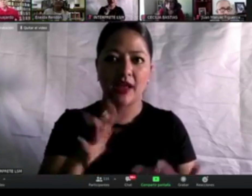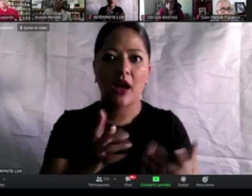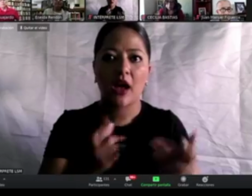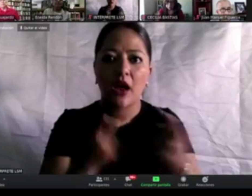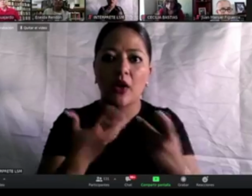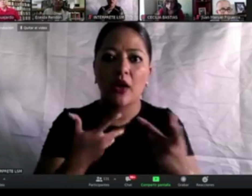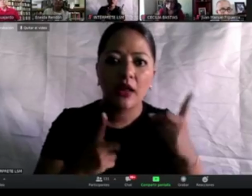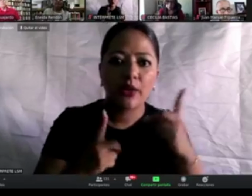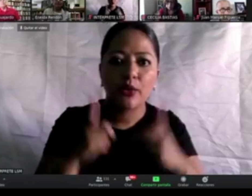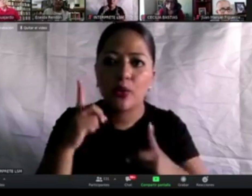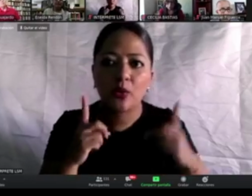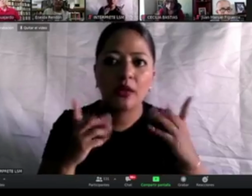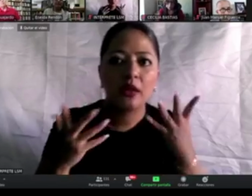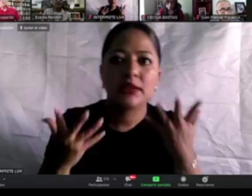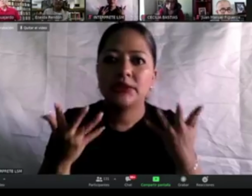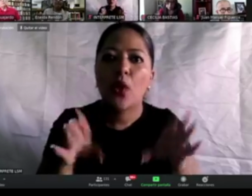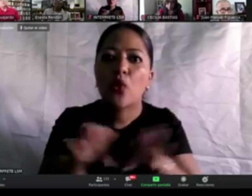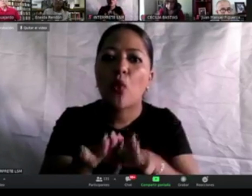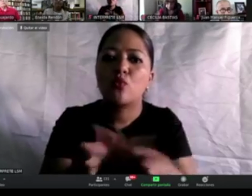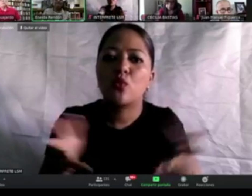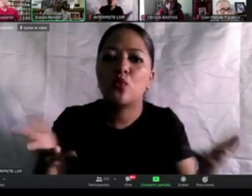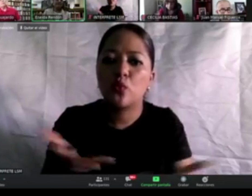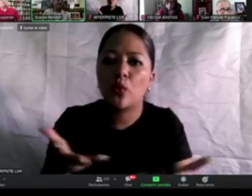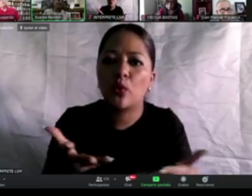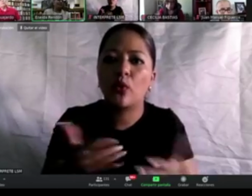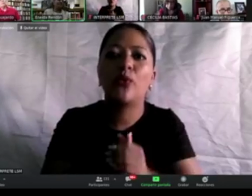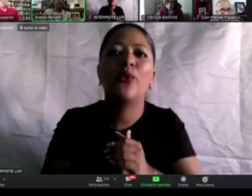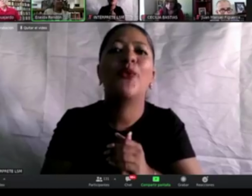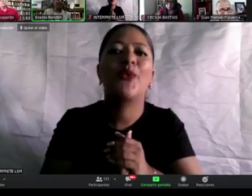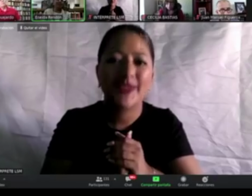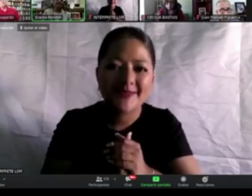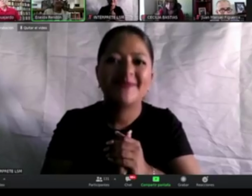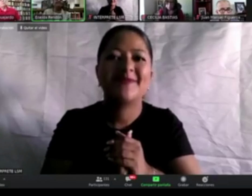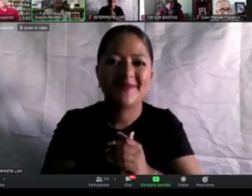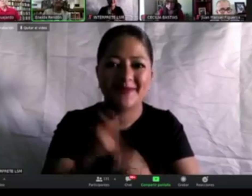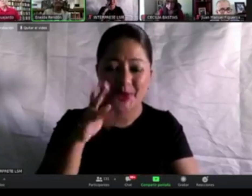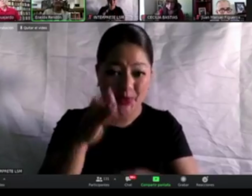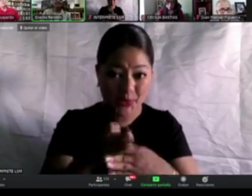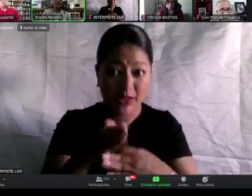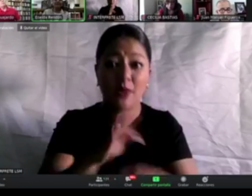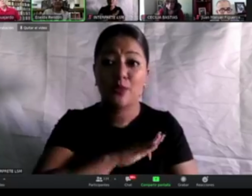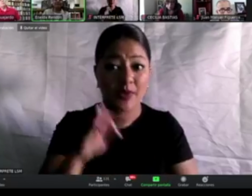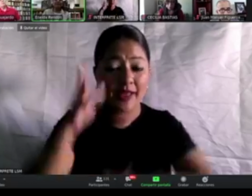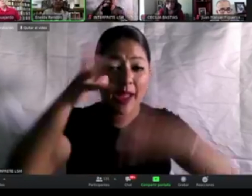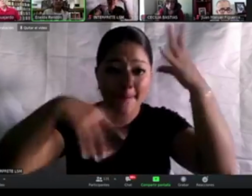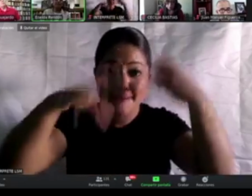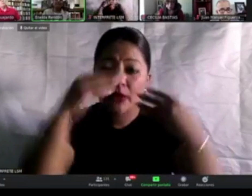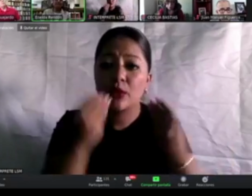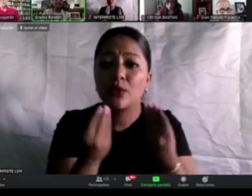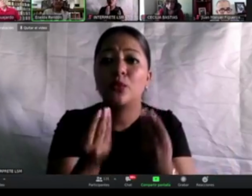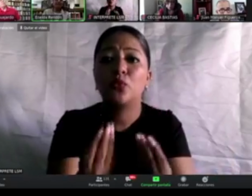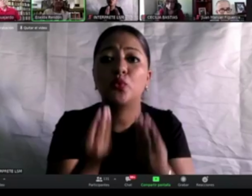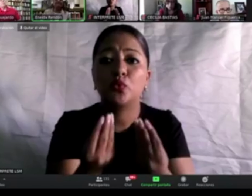y creo que podemos aprender mucho ahorita con esto de la de la